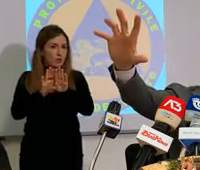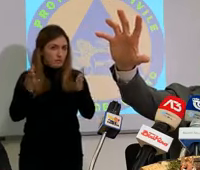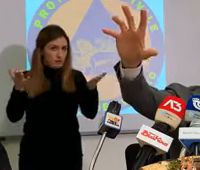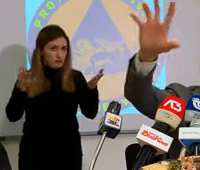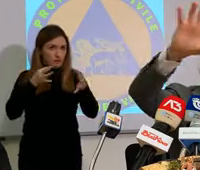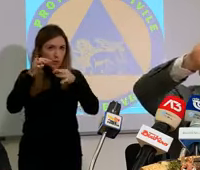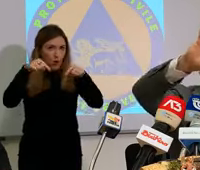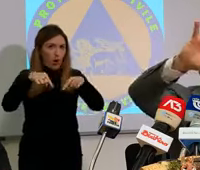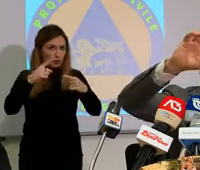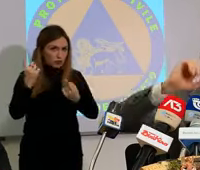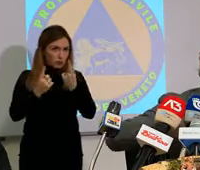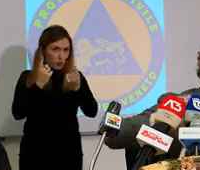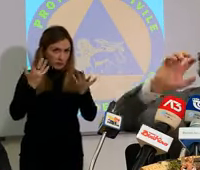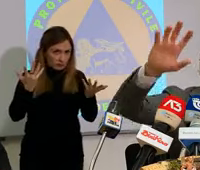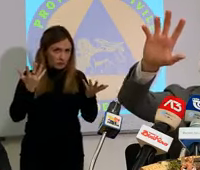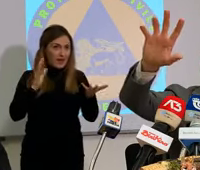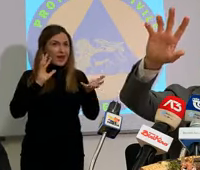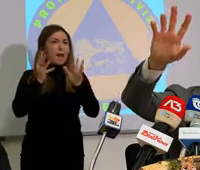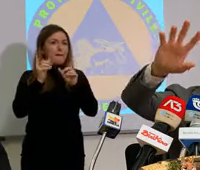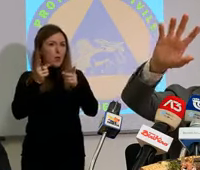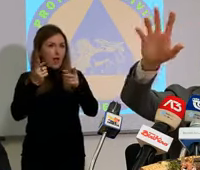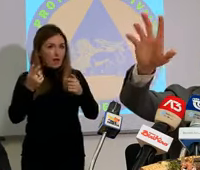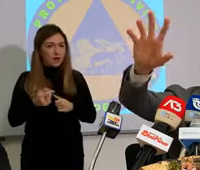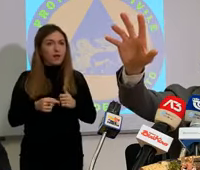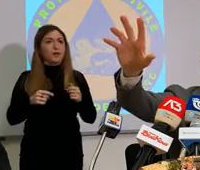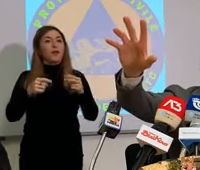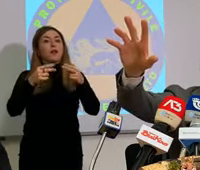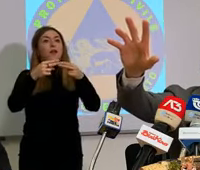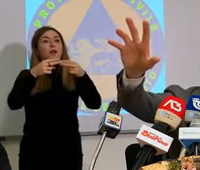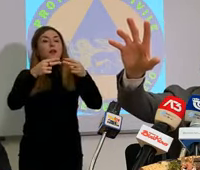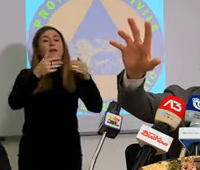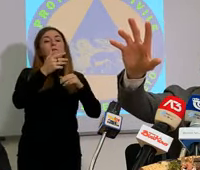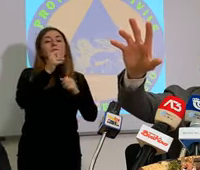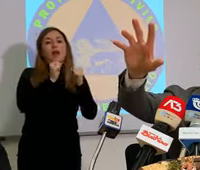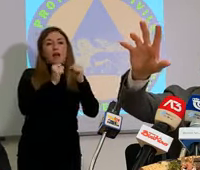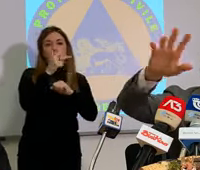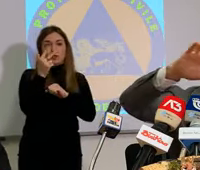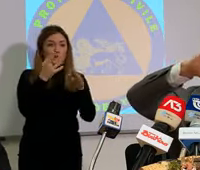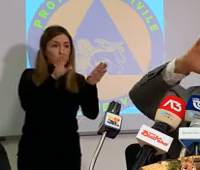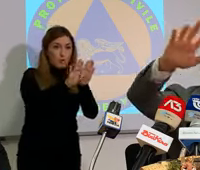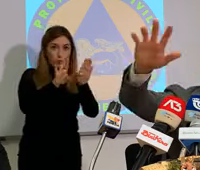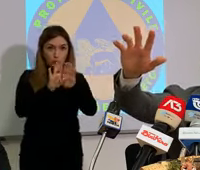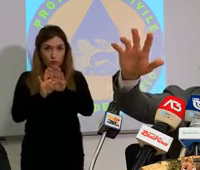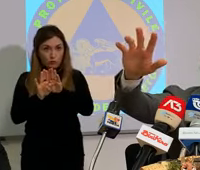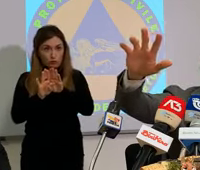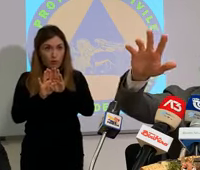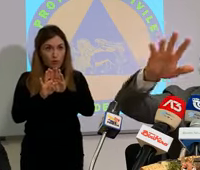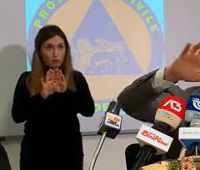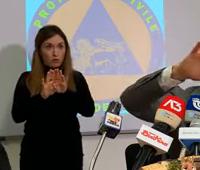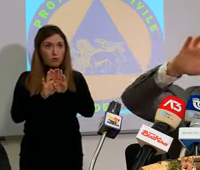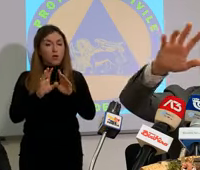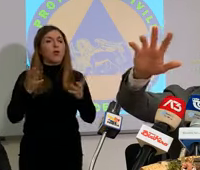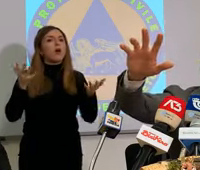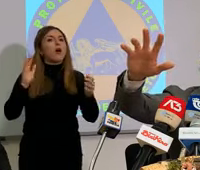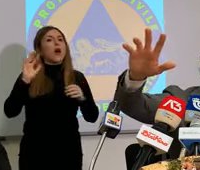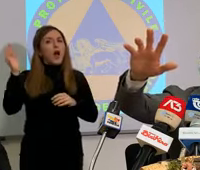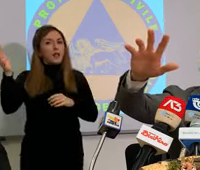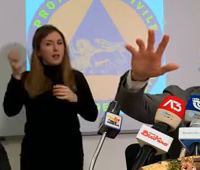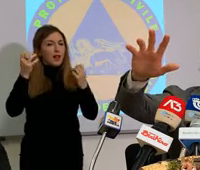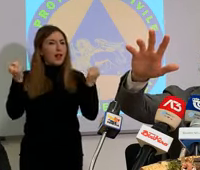no e vi dico cosa sarebbe sarebbe la chiusura di bar e ristoranti tutto resta aperto comprese le attività